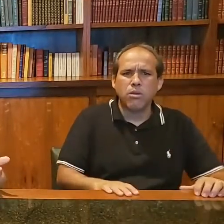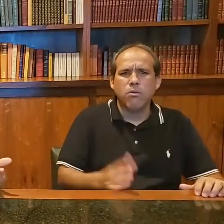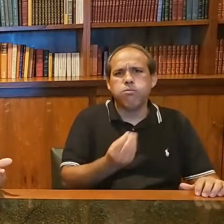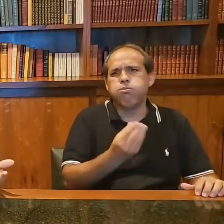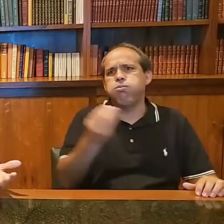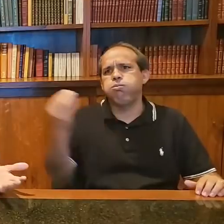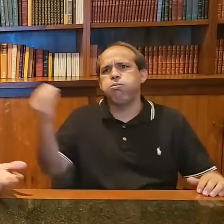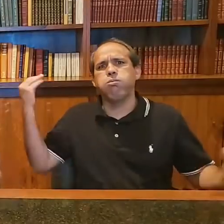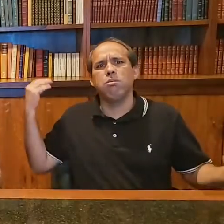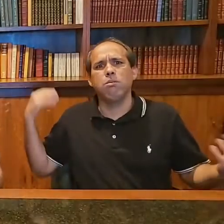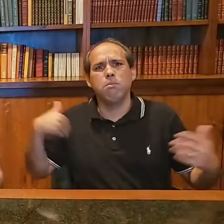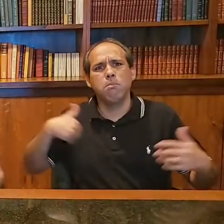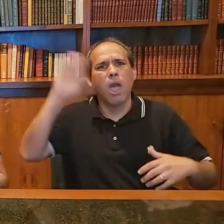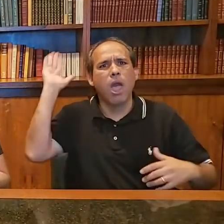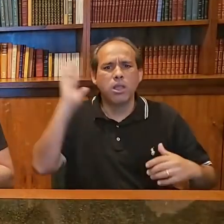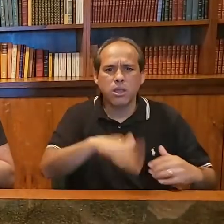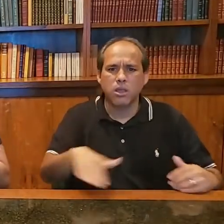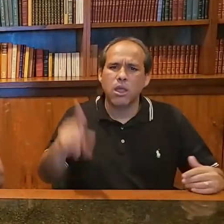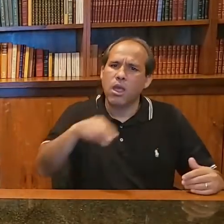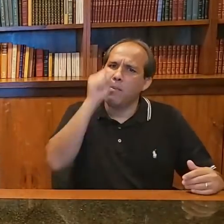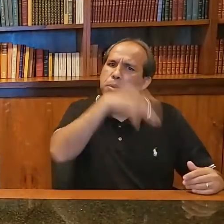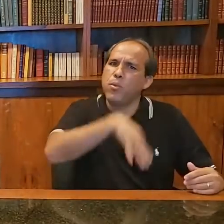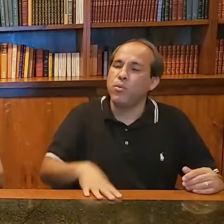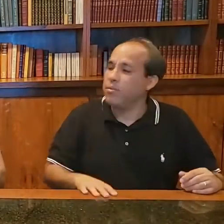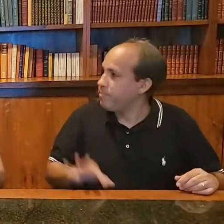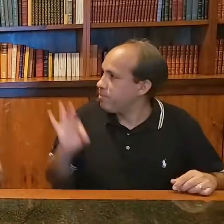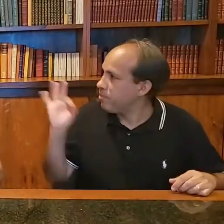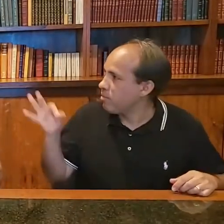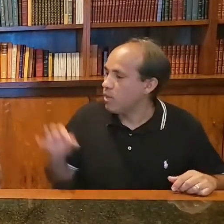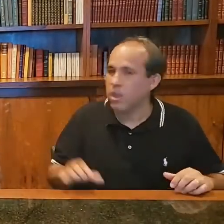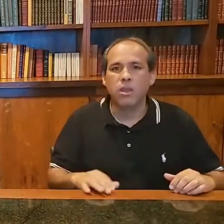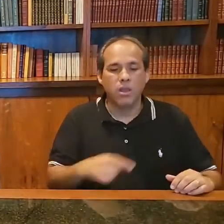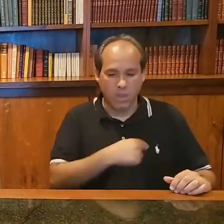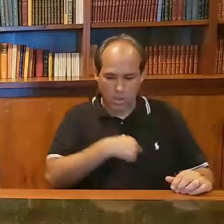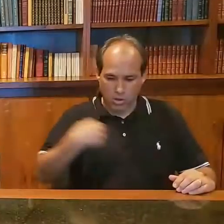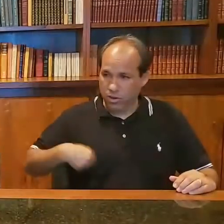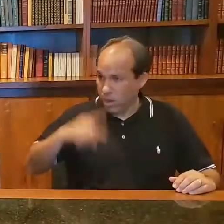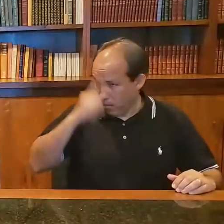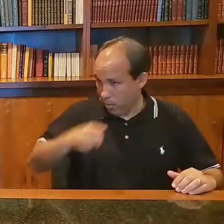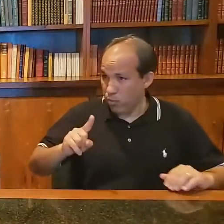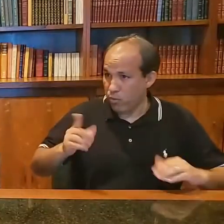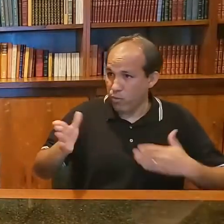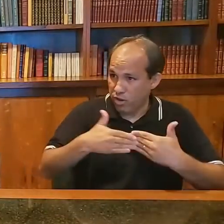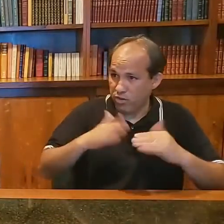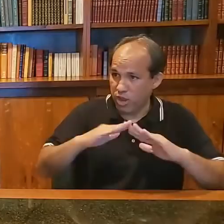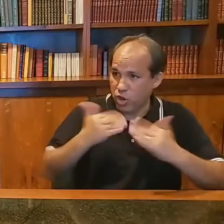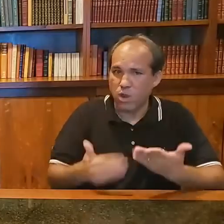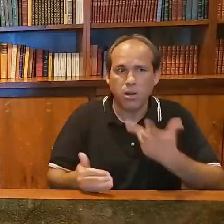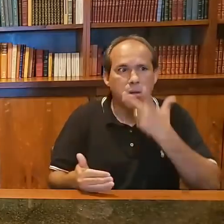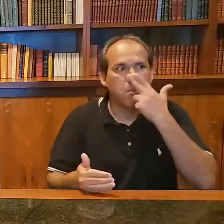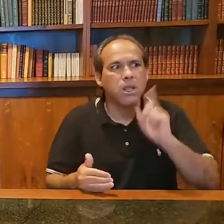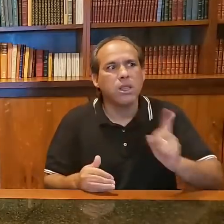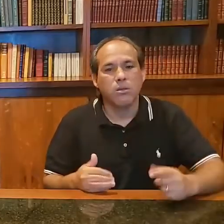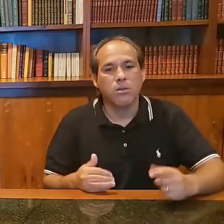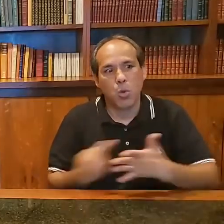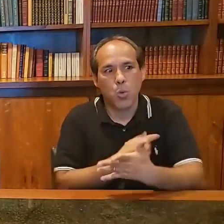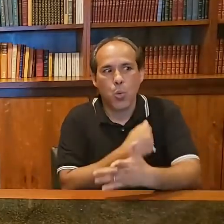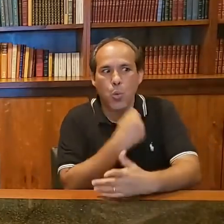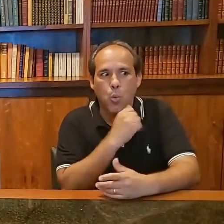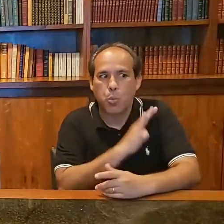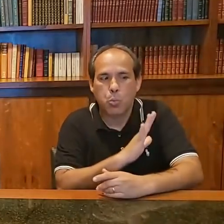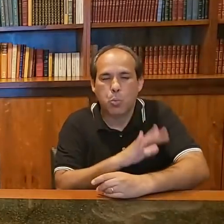dezenas de milhões de crianças, isso é um absurdo aqui. E ao lado disso, presidente. A China fechou alguma coisa na escola? Aí pergunte, não